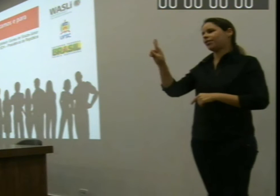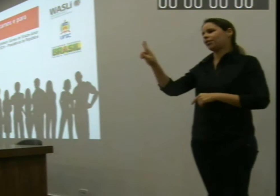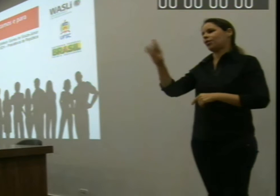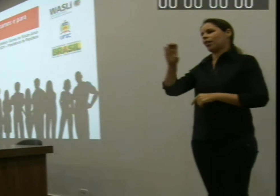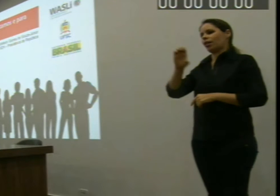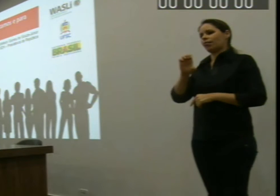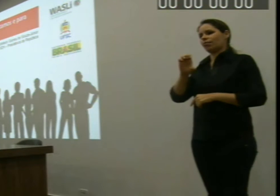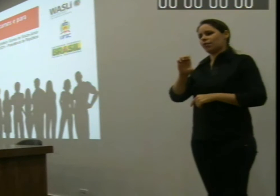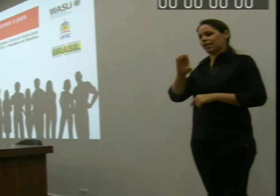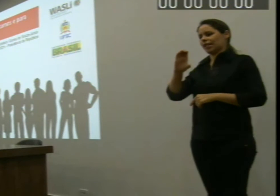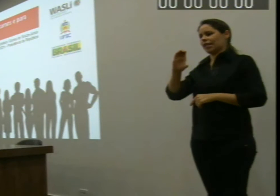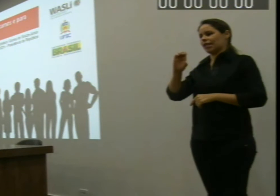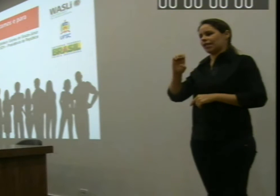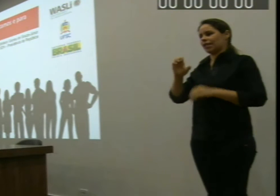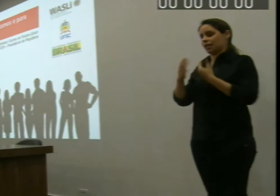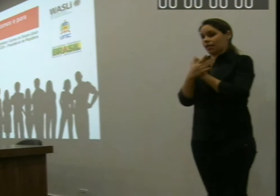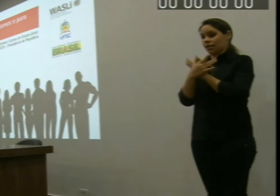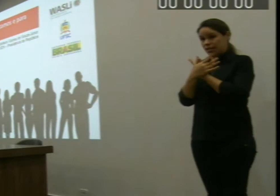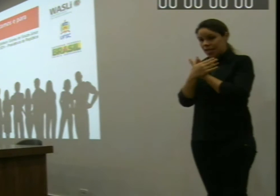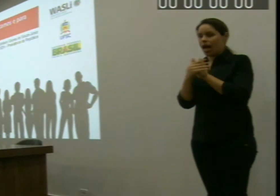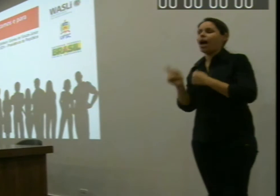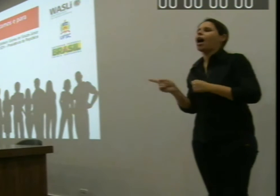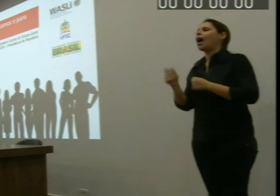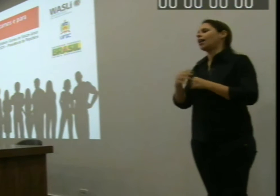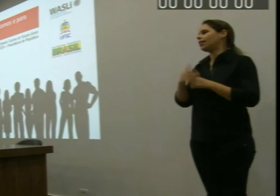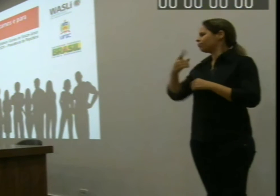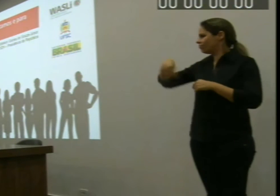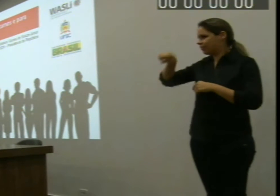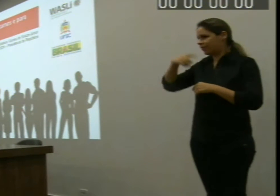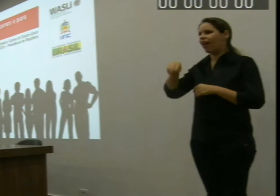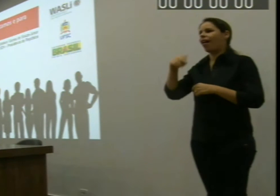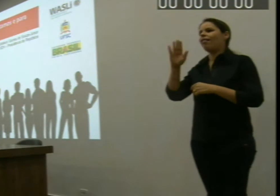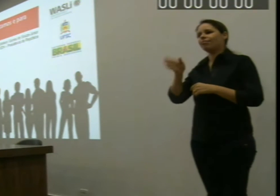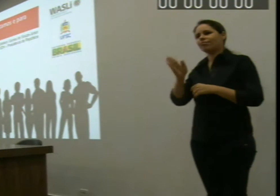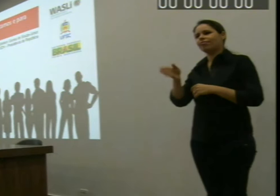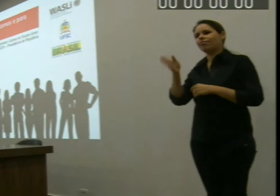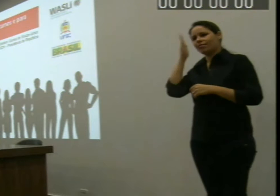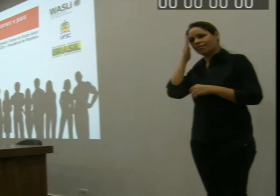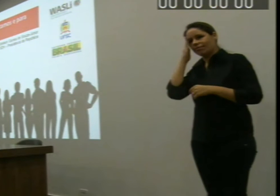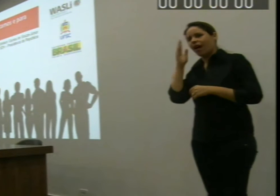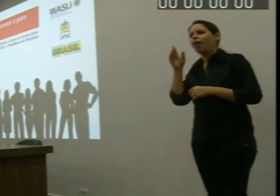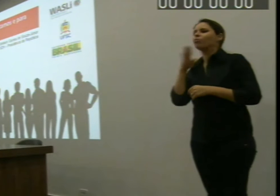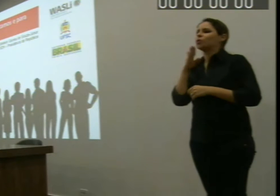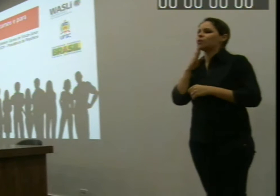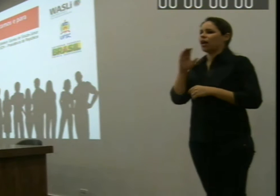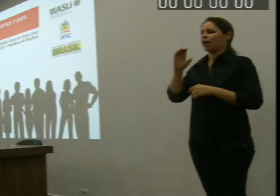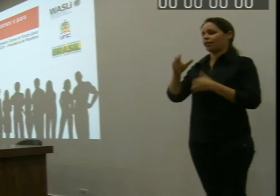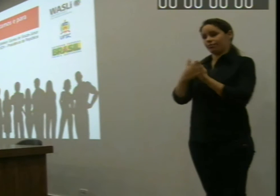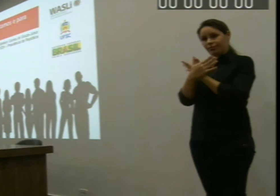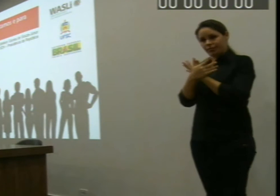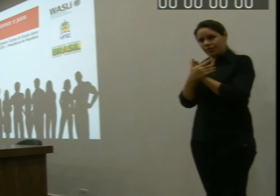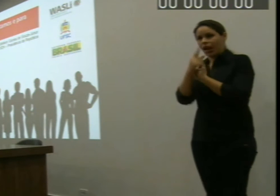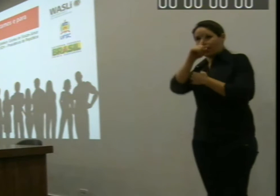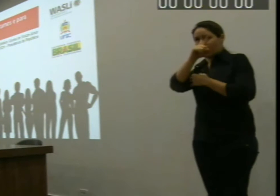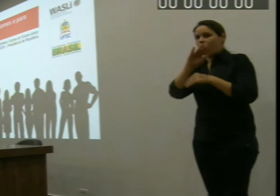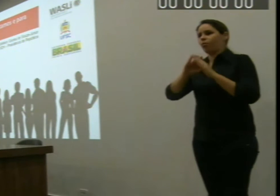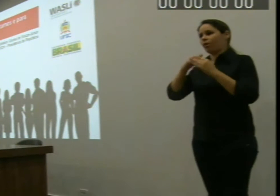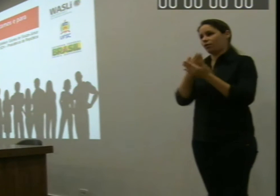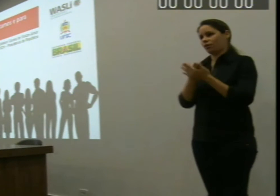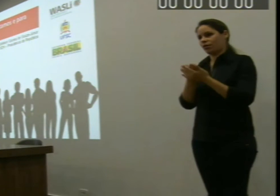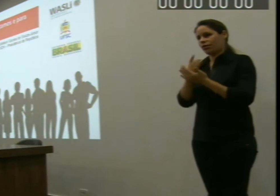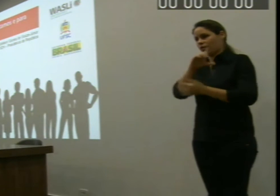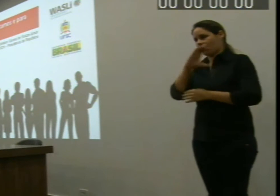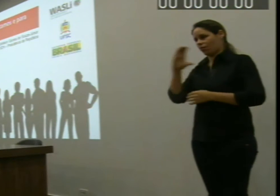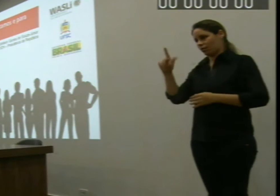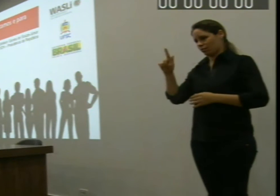devam ter ouvido falar do seada uma escola bilíngue lá de Campo Grande e eu quando tinha 16 anos